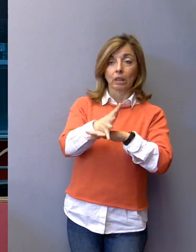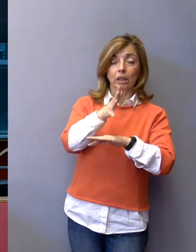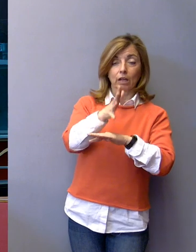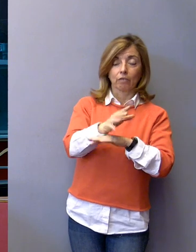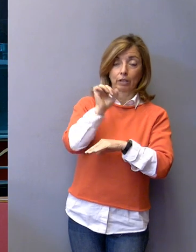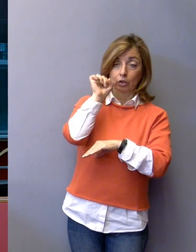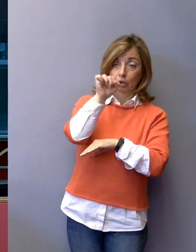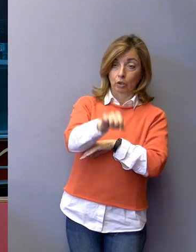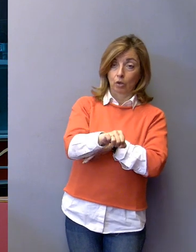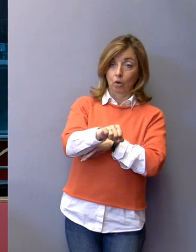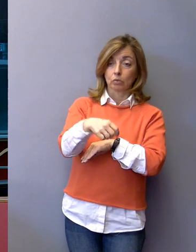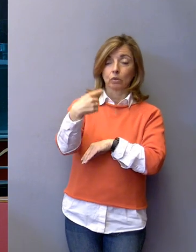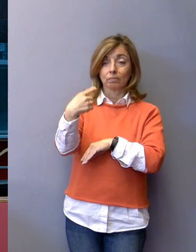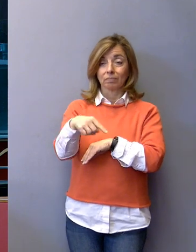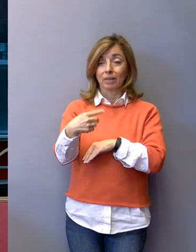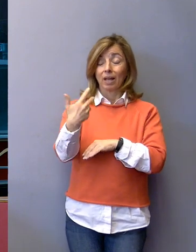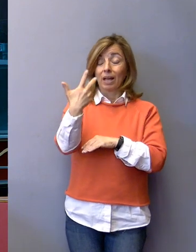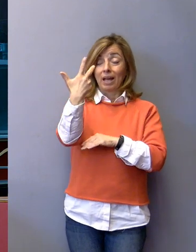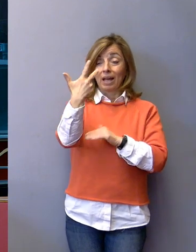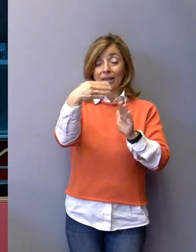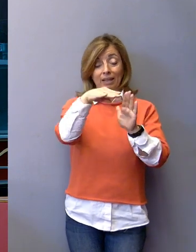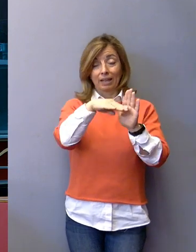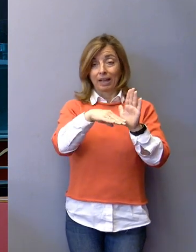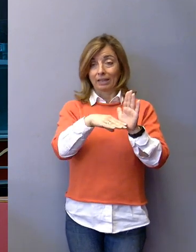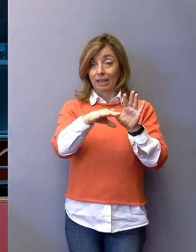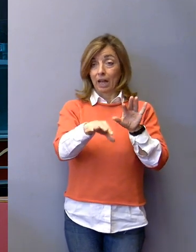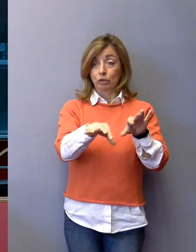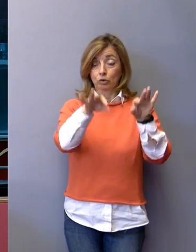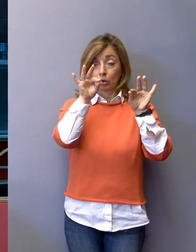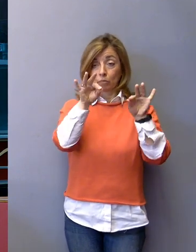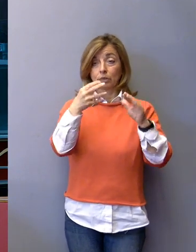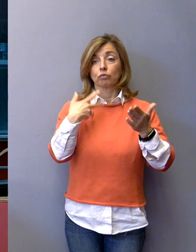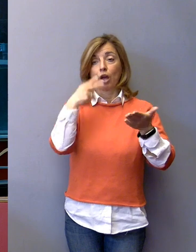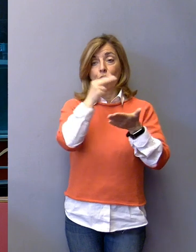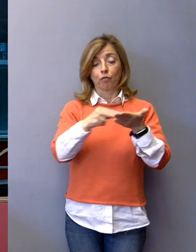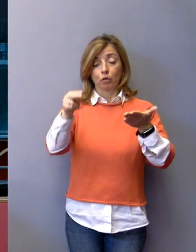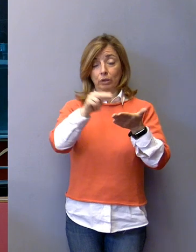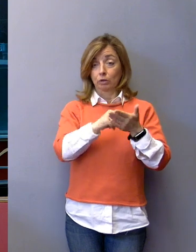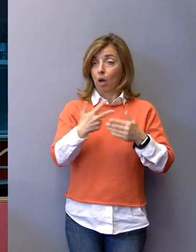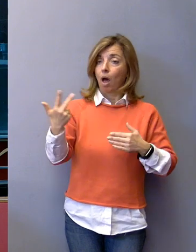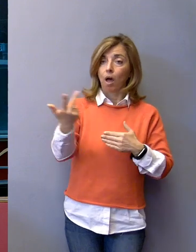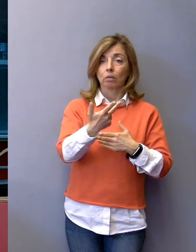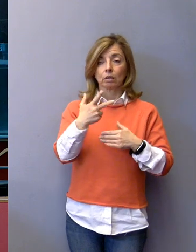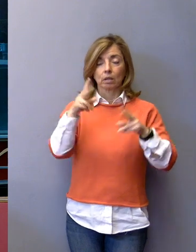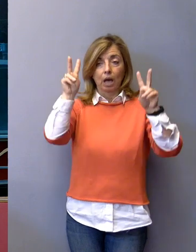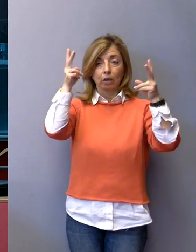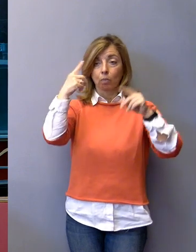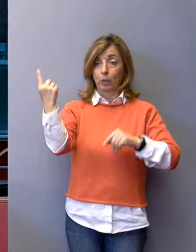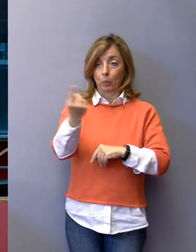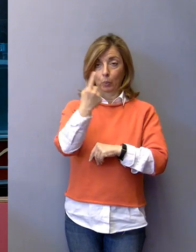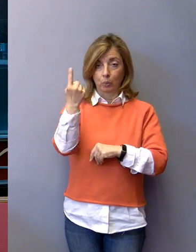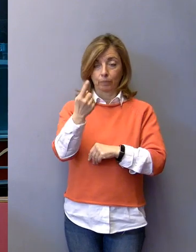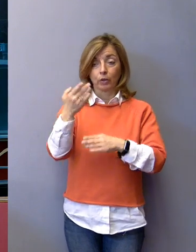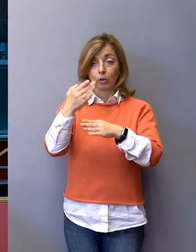per tutte e tre le sospensive in quanto tutte e tre trattano lo stesso argomento consigliere